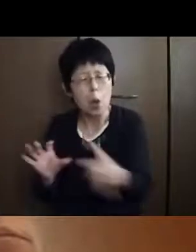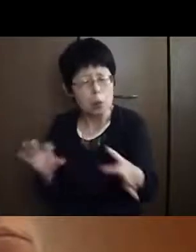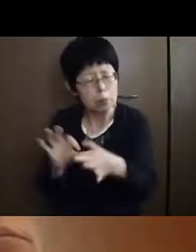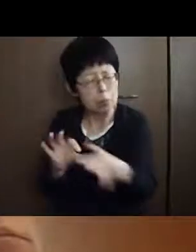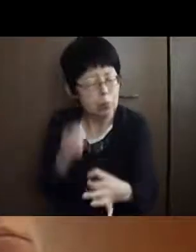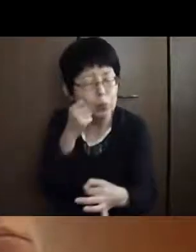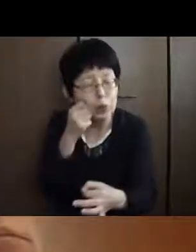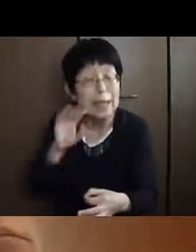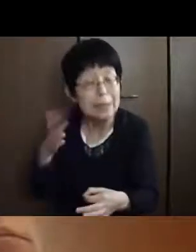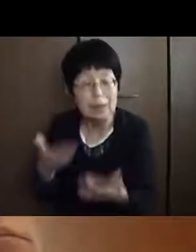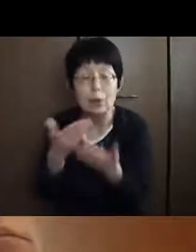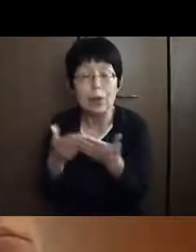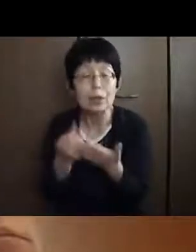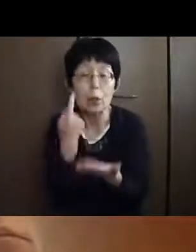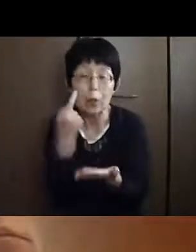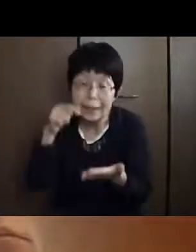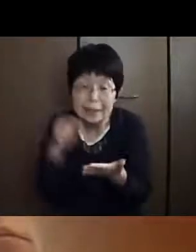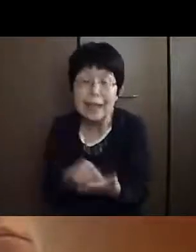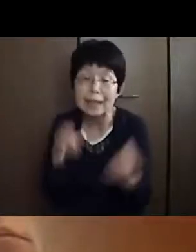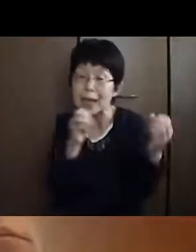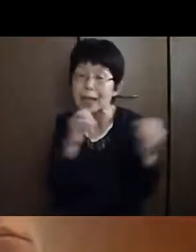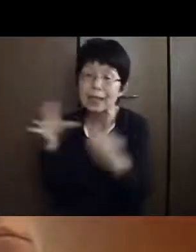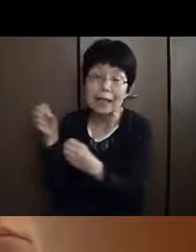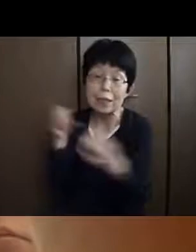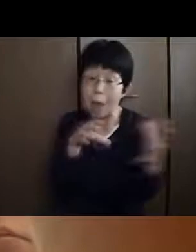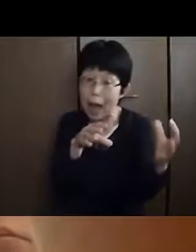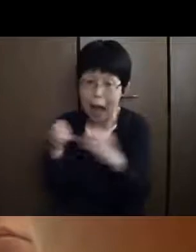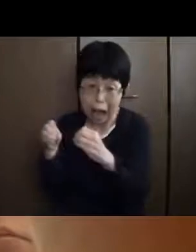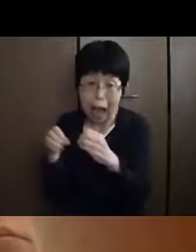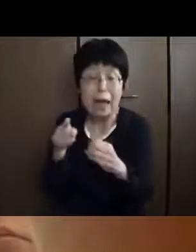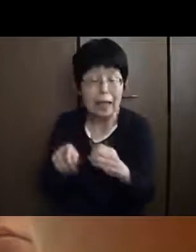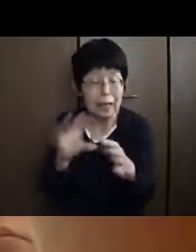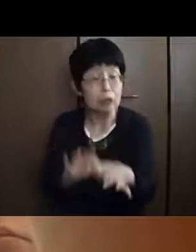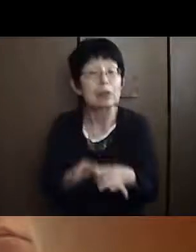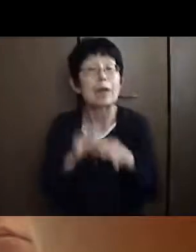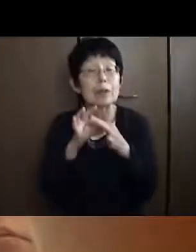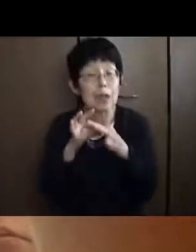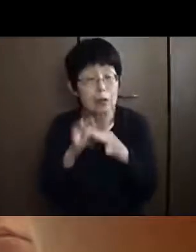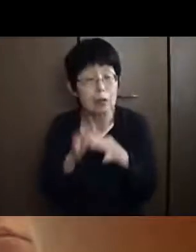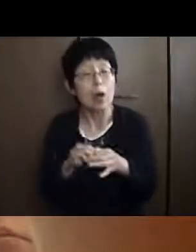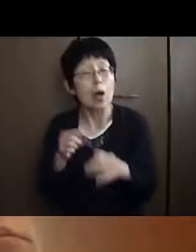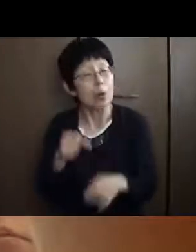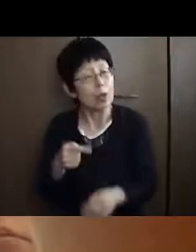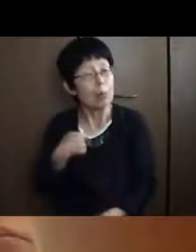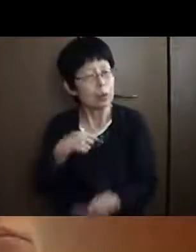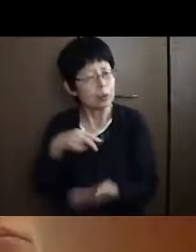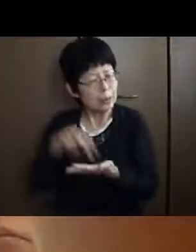簡単な会話から伝わってくるんですよ。 うんうん、 これは僕にとってはすごい発見だったですね。 そうですよ